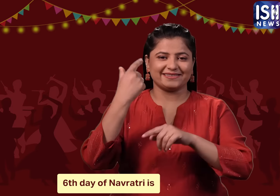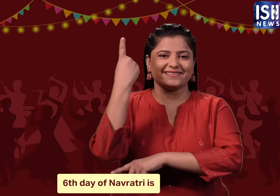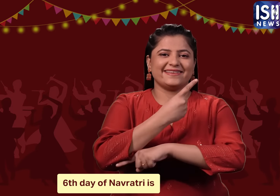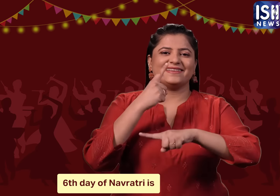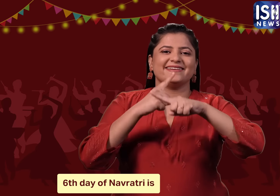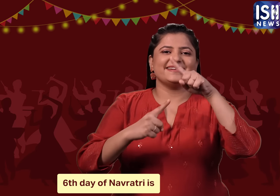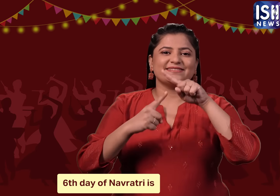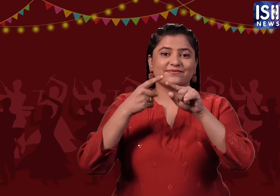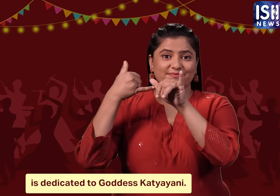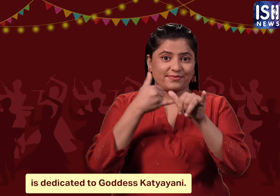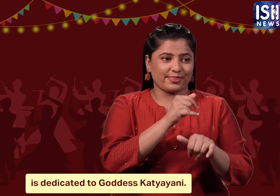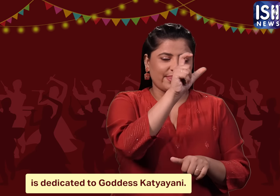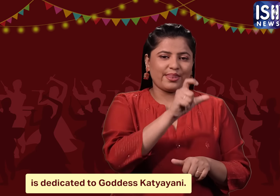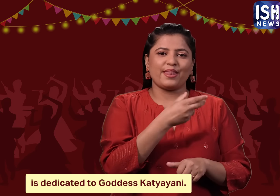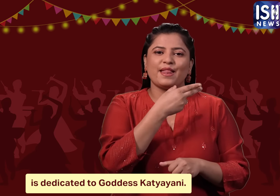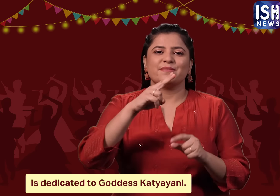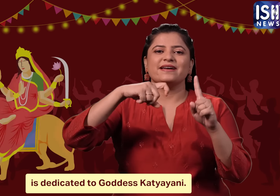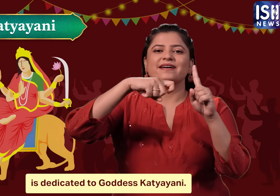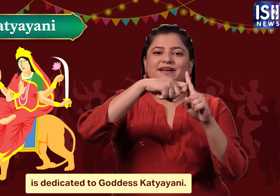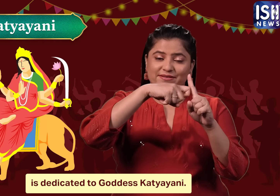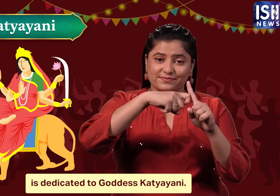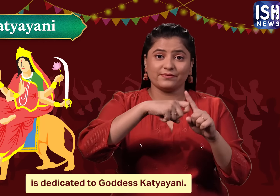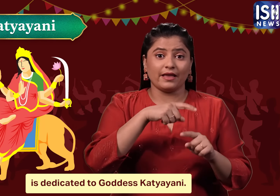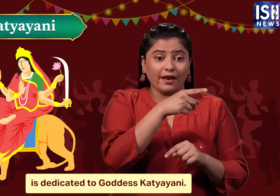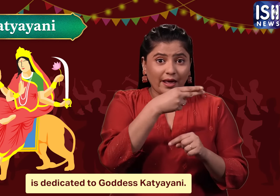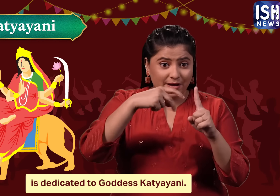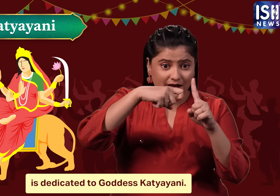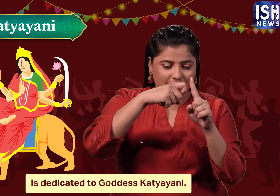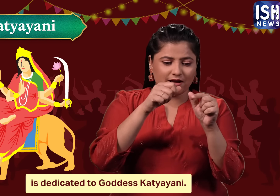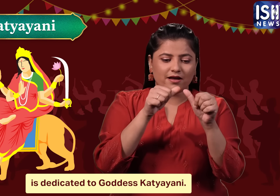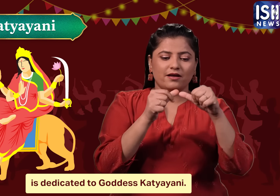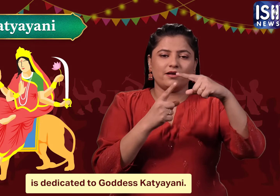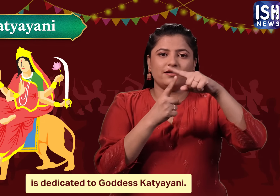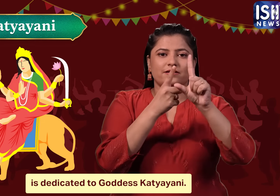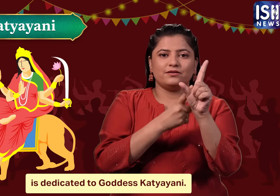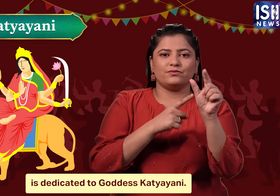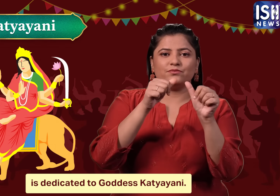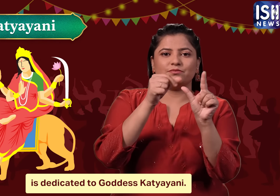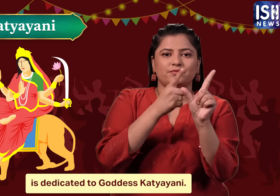नवरात्रि का छठा दिन देवी कात्यायनी को समर्पित है।